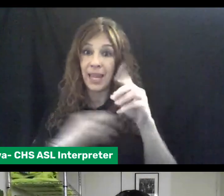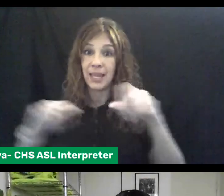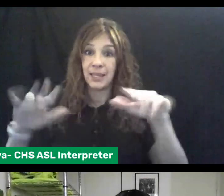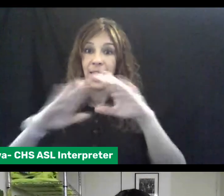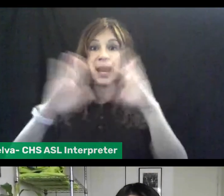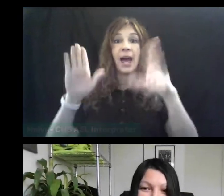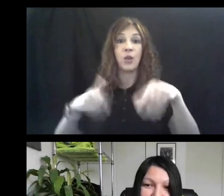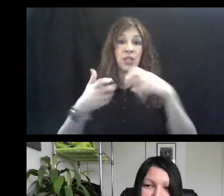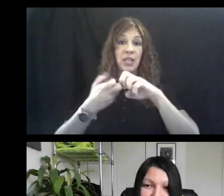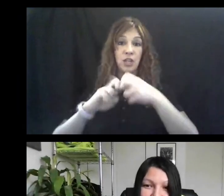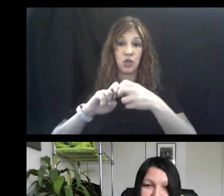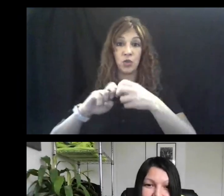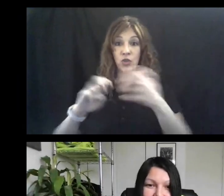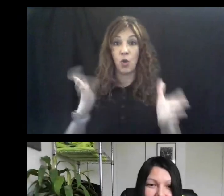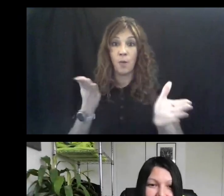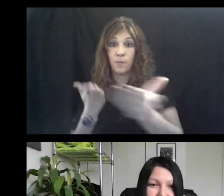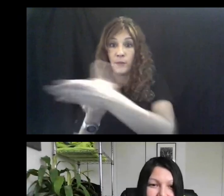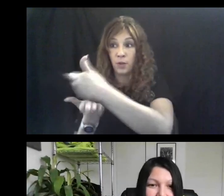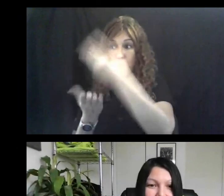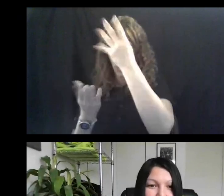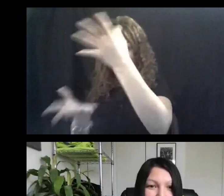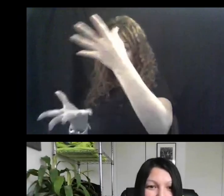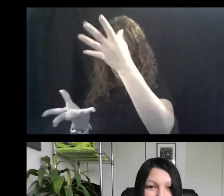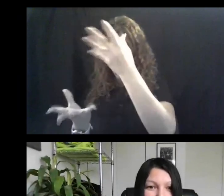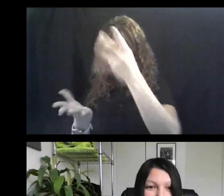share our learnings with you.